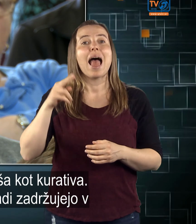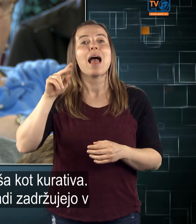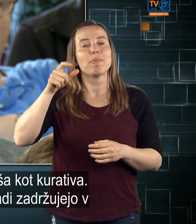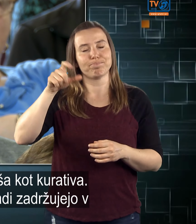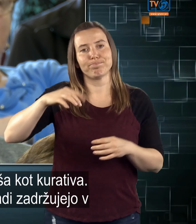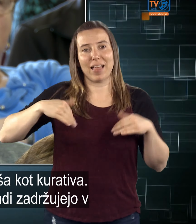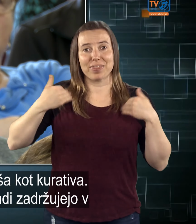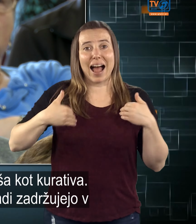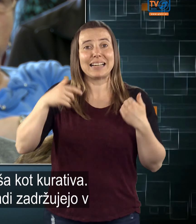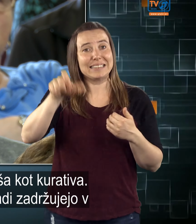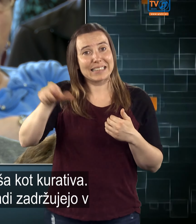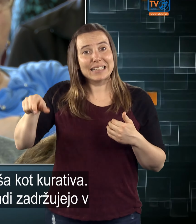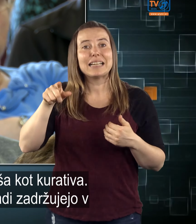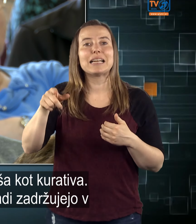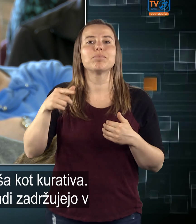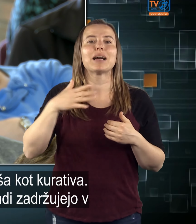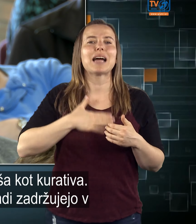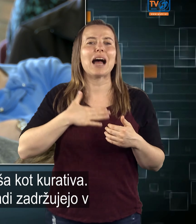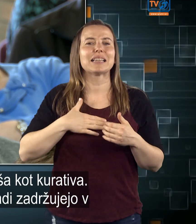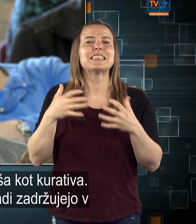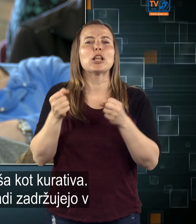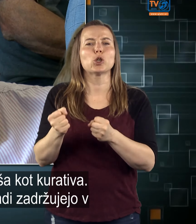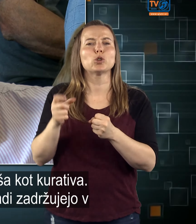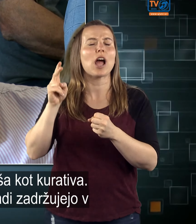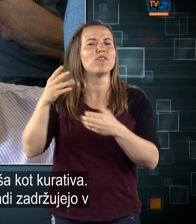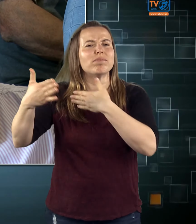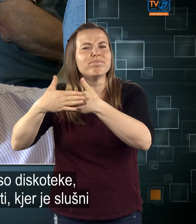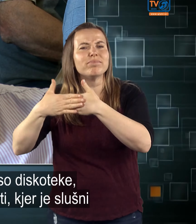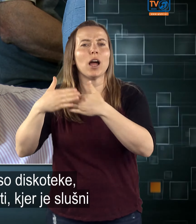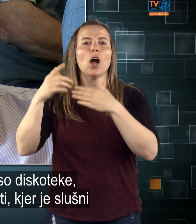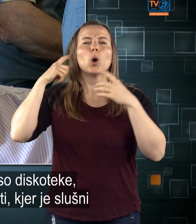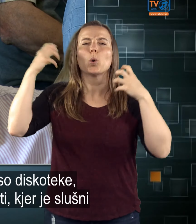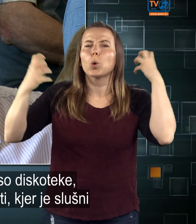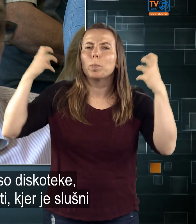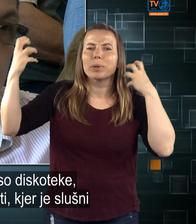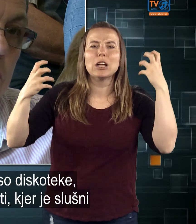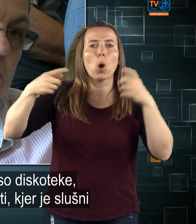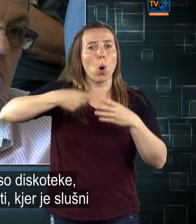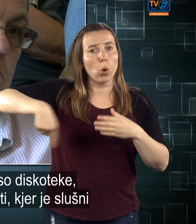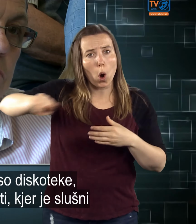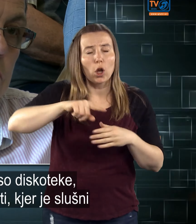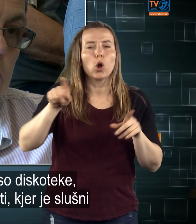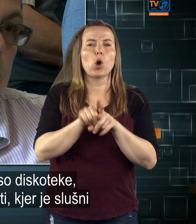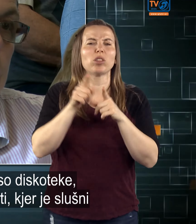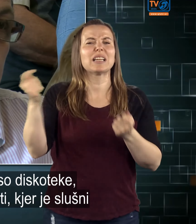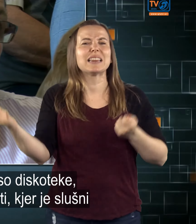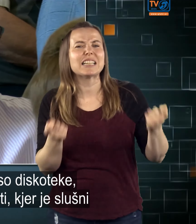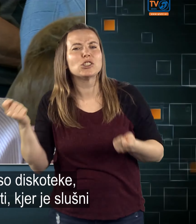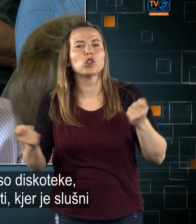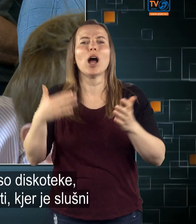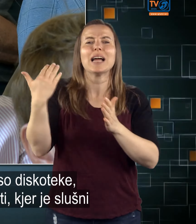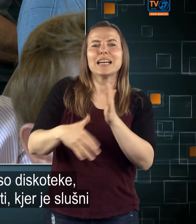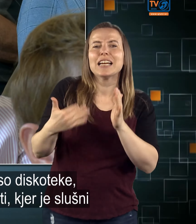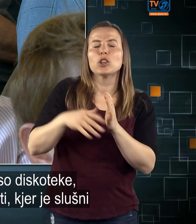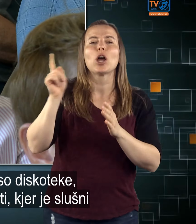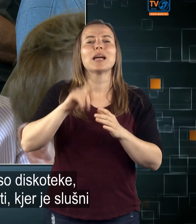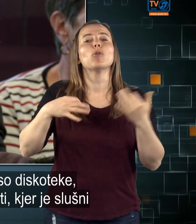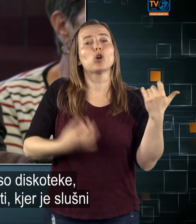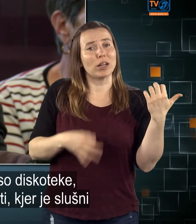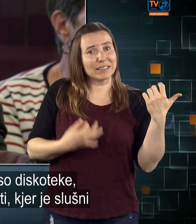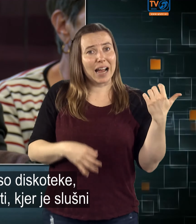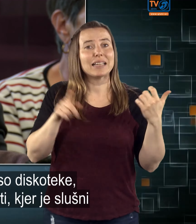Najstniki se namreč radi zadržujejo v hrupnih okoljih, kot so diskoteke, kinodvorane in koncerti, in